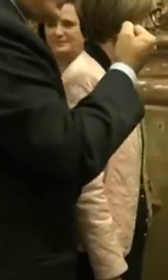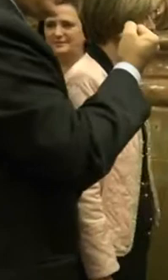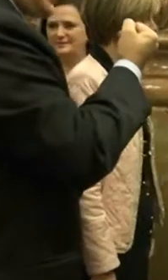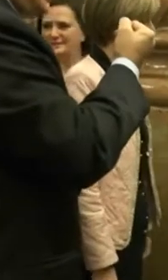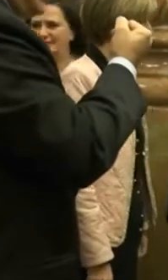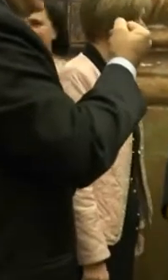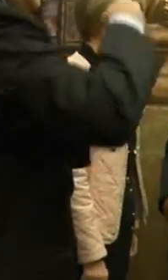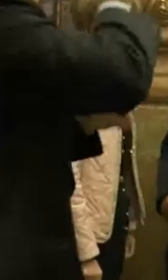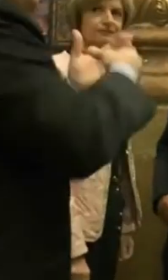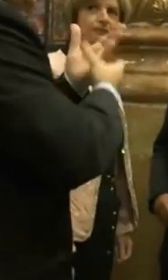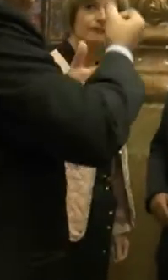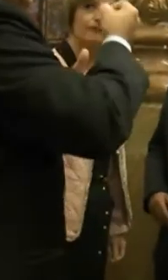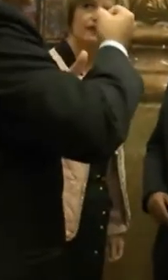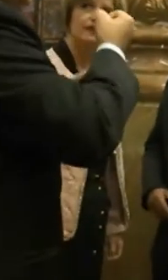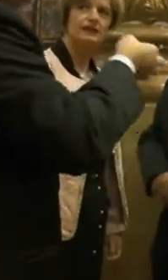Javier,